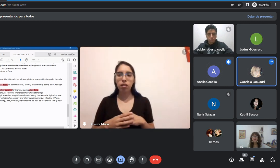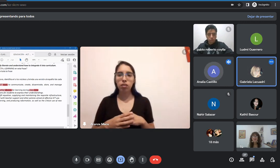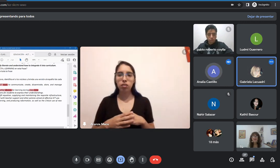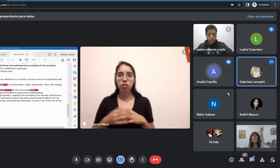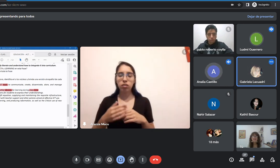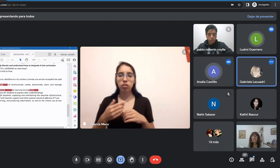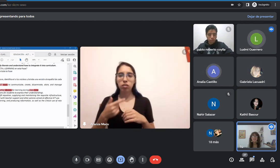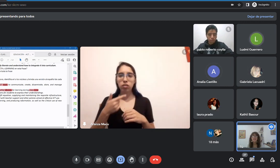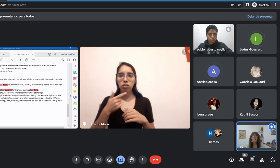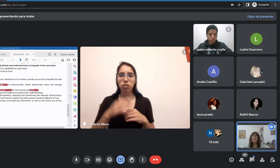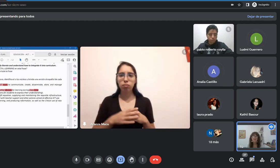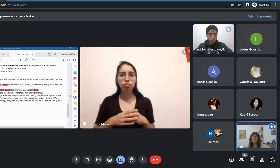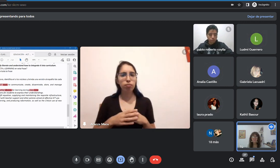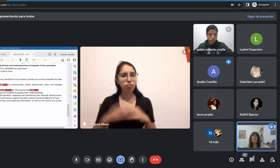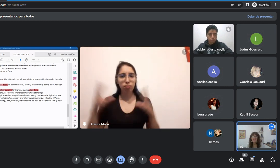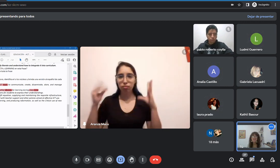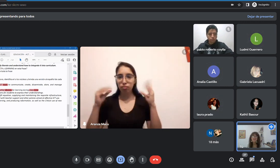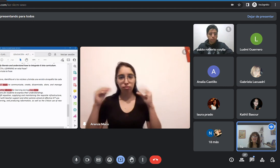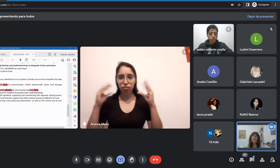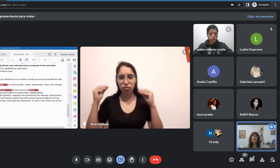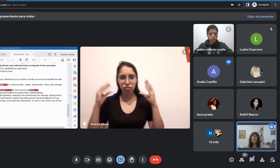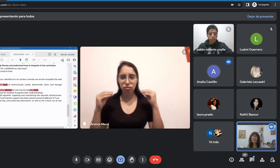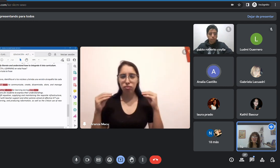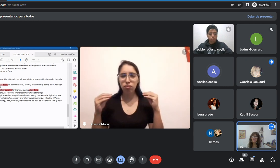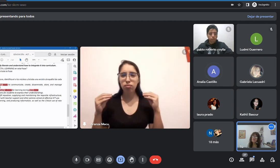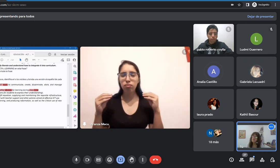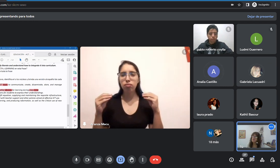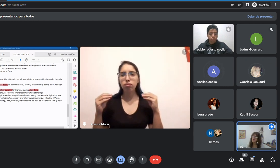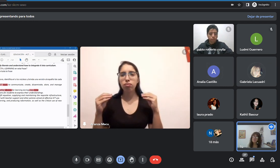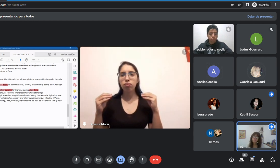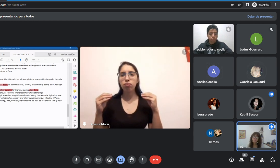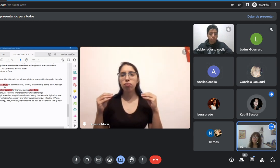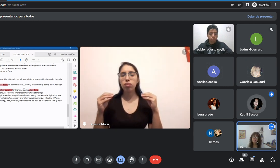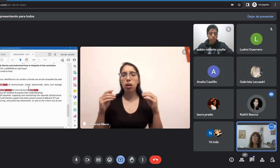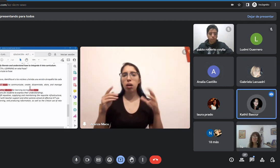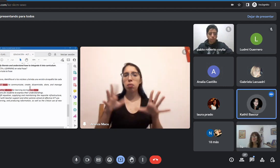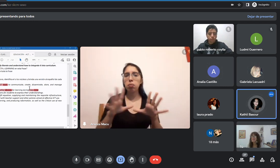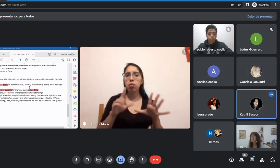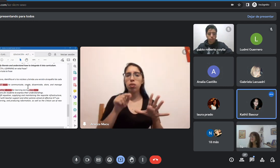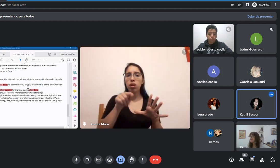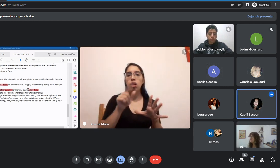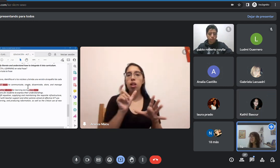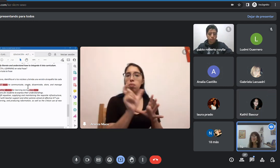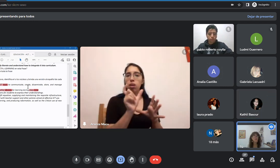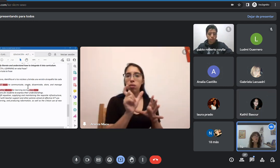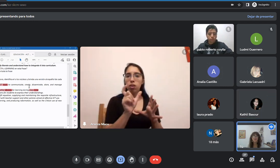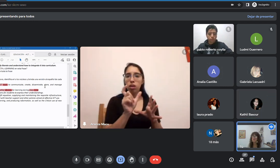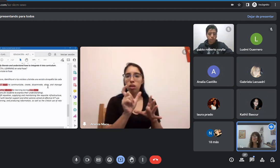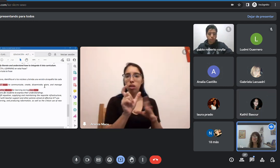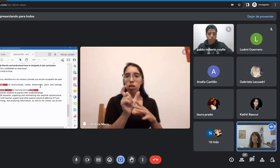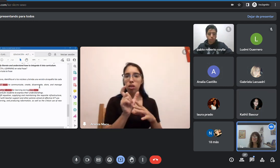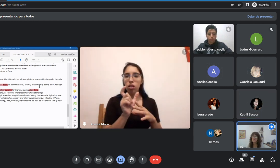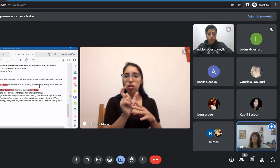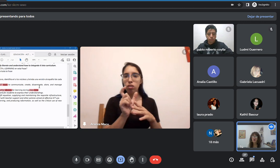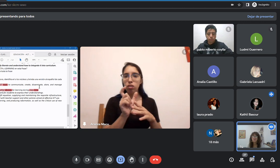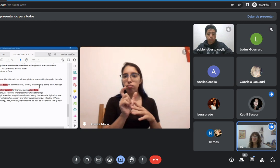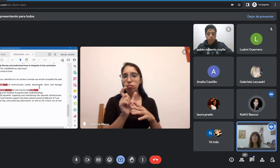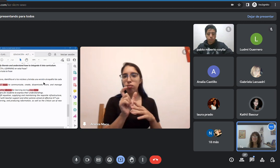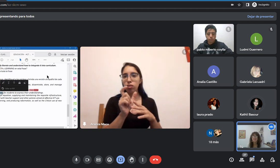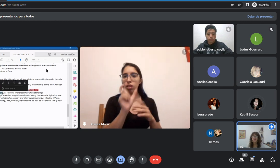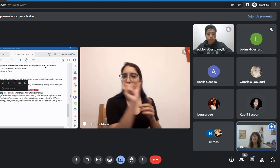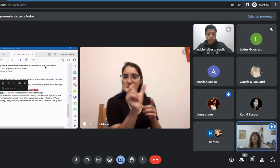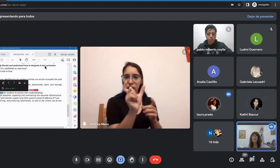Options. Si termina en IBE. Si termina en IBE, no es un sustantivo. Sí, sí, sí. Si termina en ED, no es un sustantivo. Options es